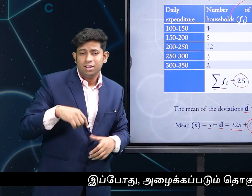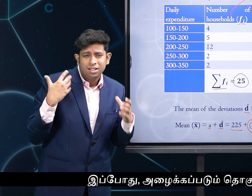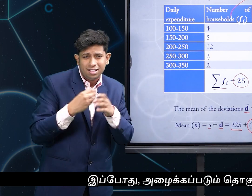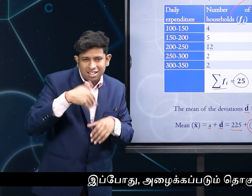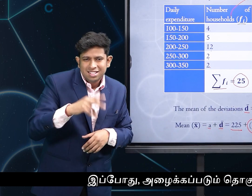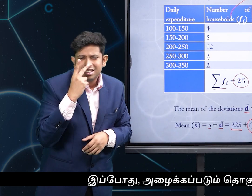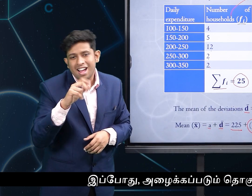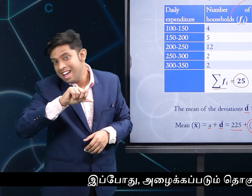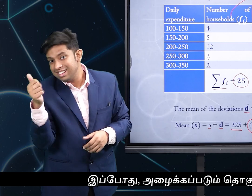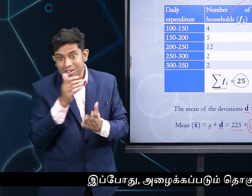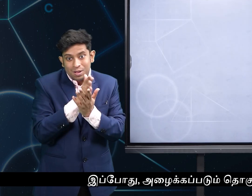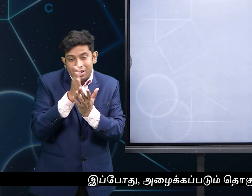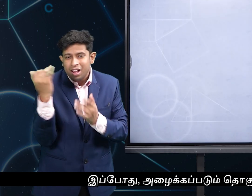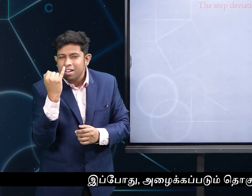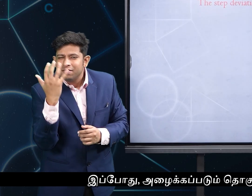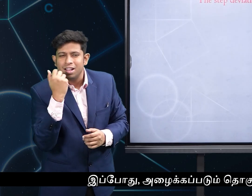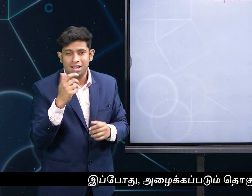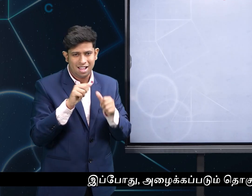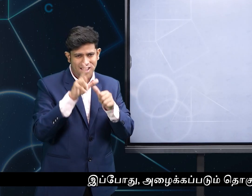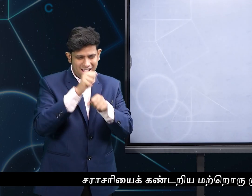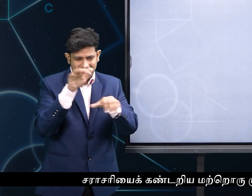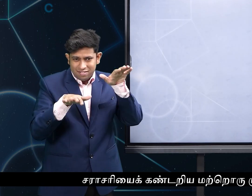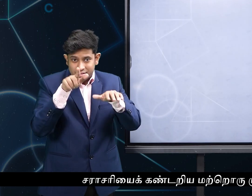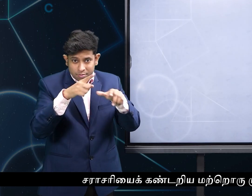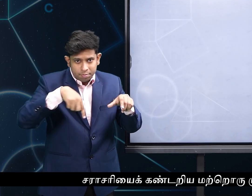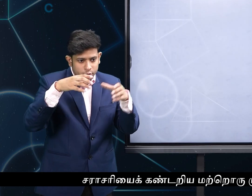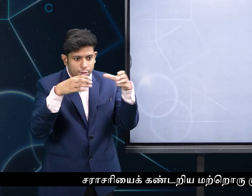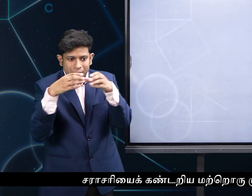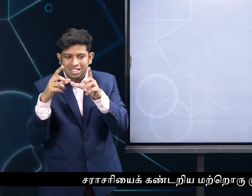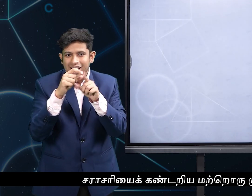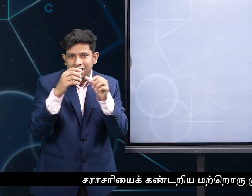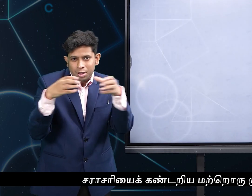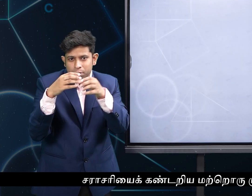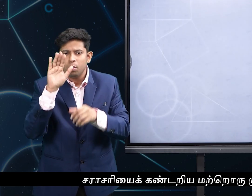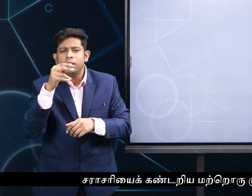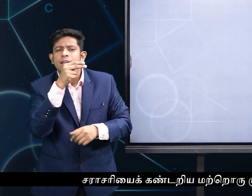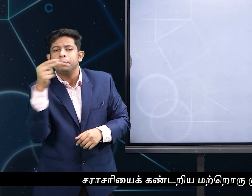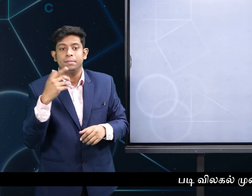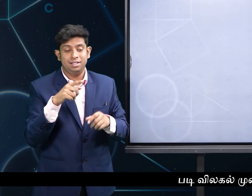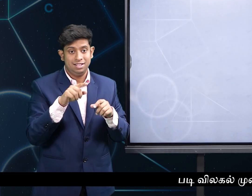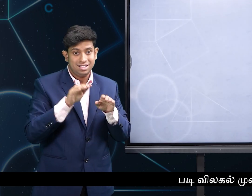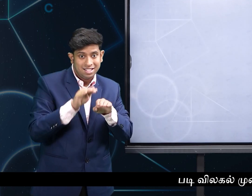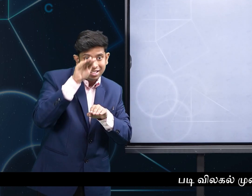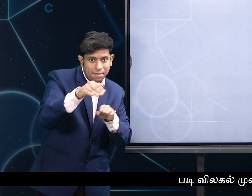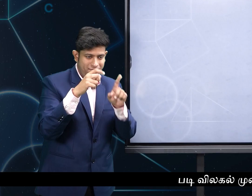இப்போது அழைக்கப்படும் தொகுக்கப்பட்ட தரவுகளின் சராசரியை கண்டறிய மற்றொரு முறையை பார்ப்போம். படிவிலகல் முறை.